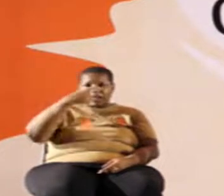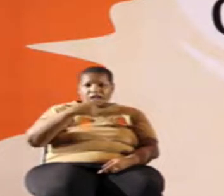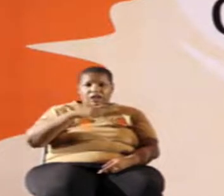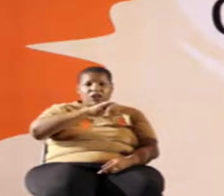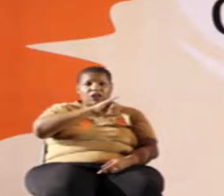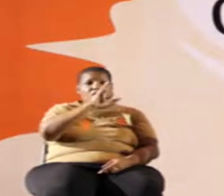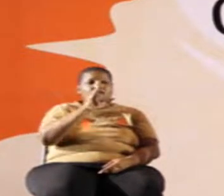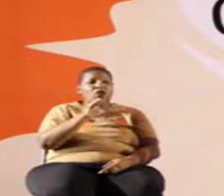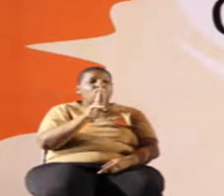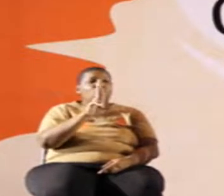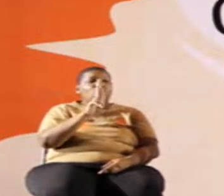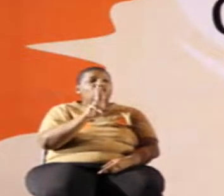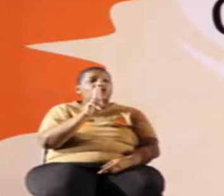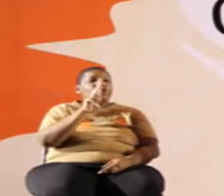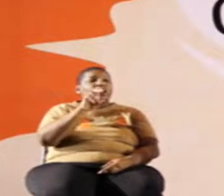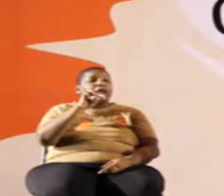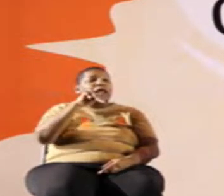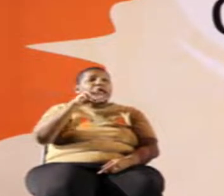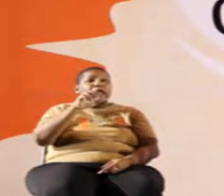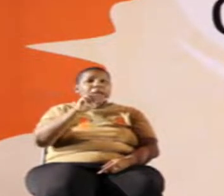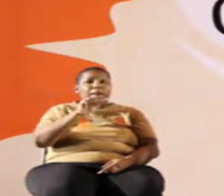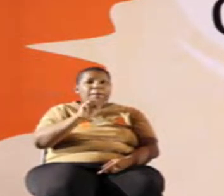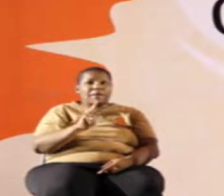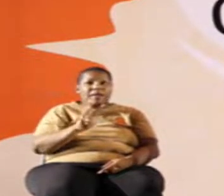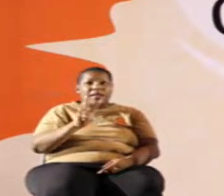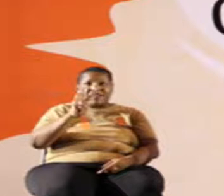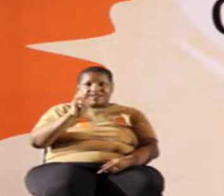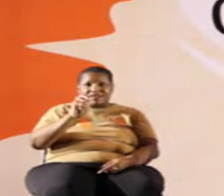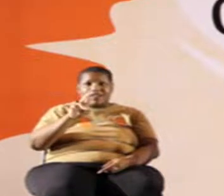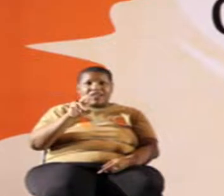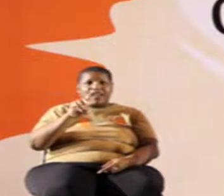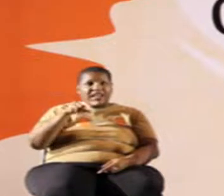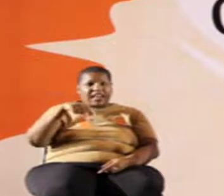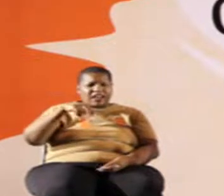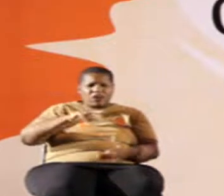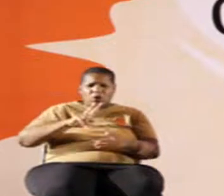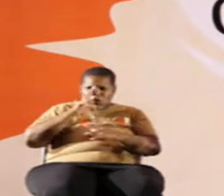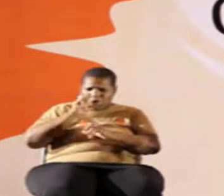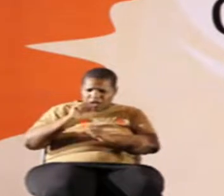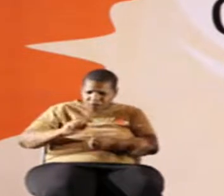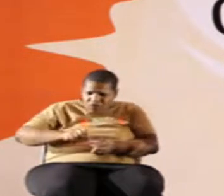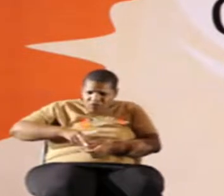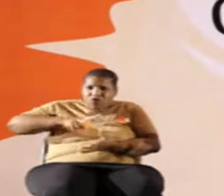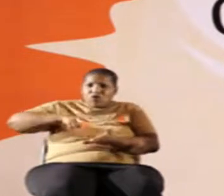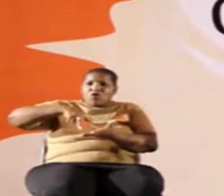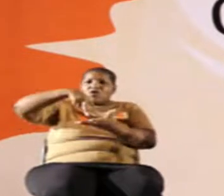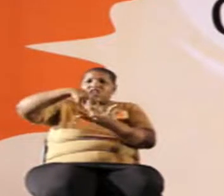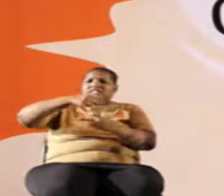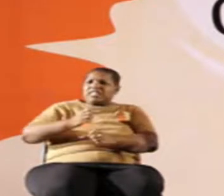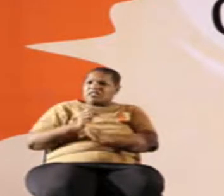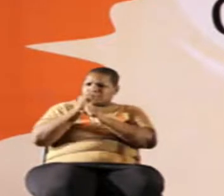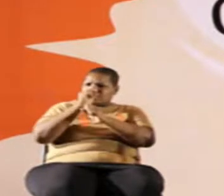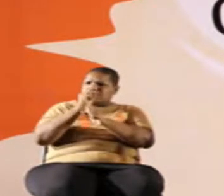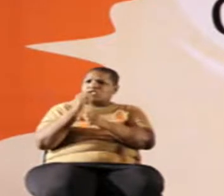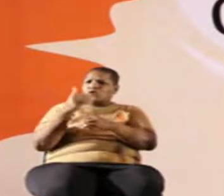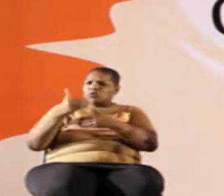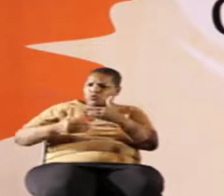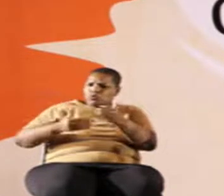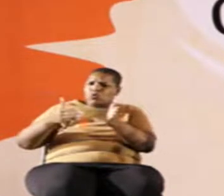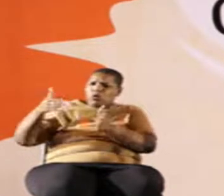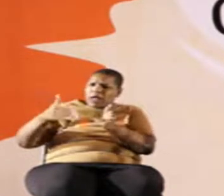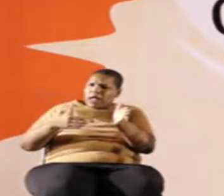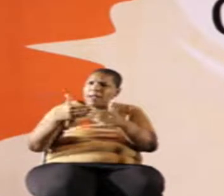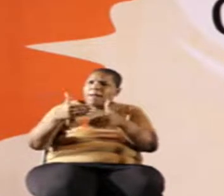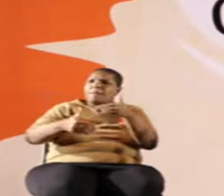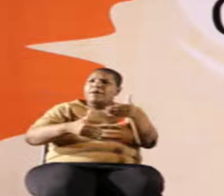Jurema Werneck uma força alavancadora deste processo, desta caminhada,